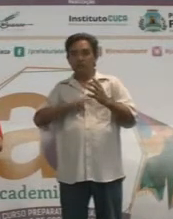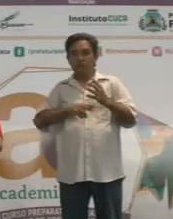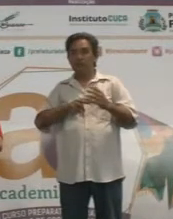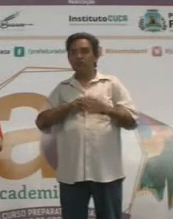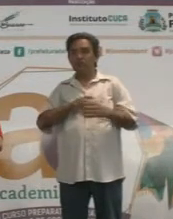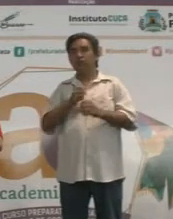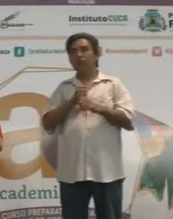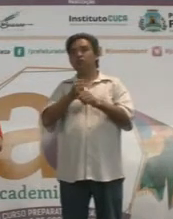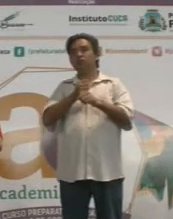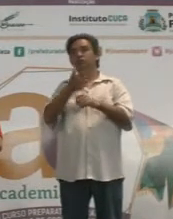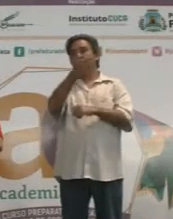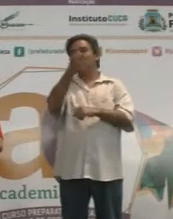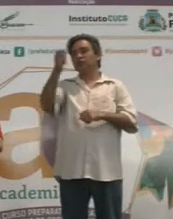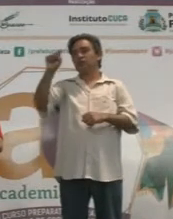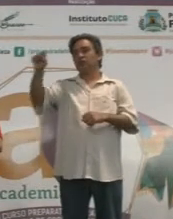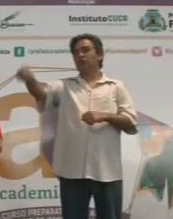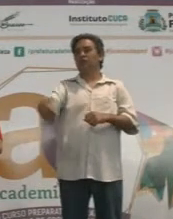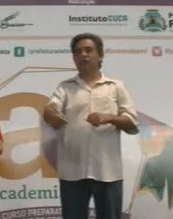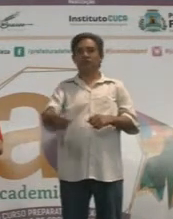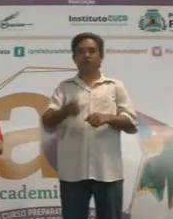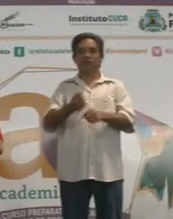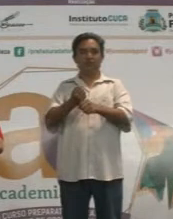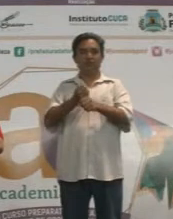aqui a 200 milhões de anos.